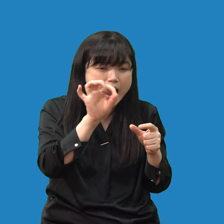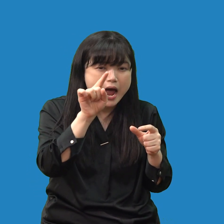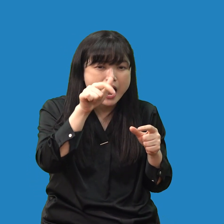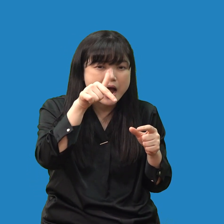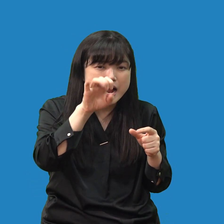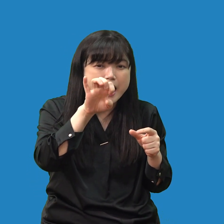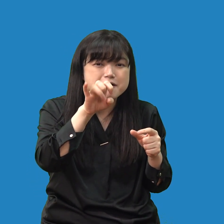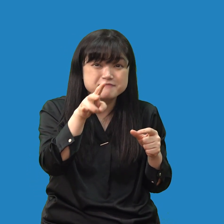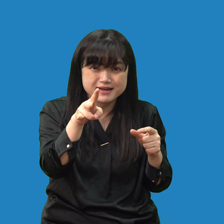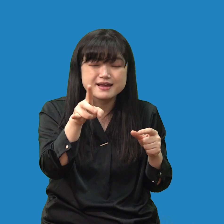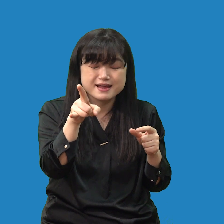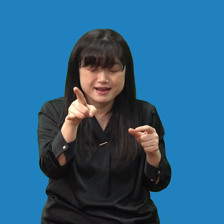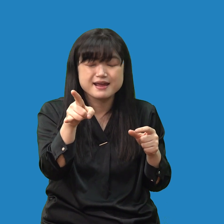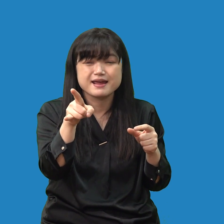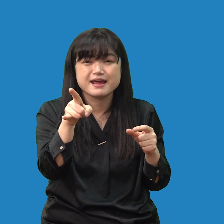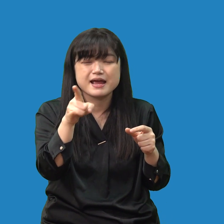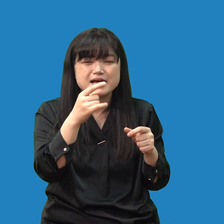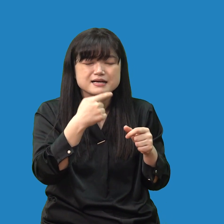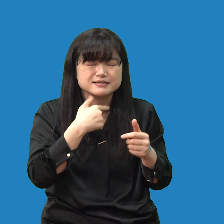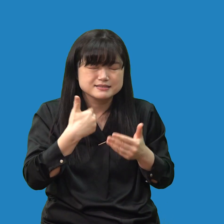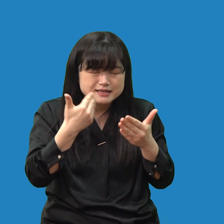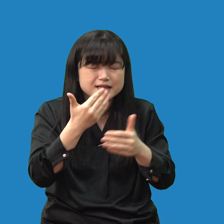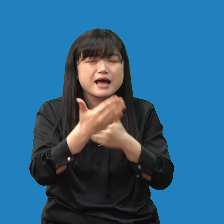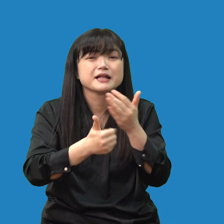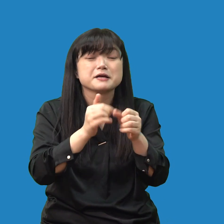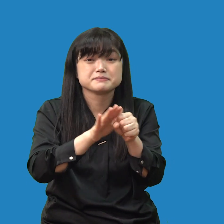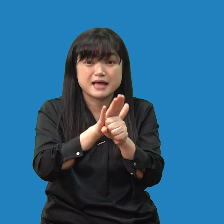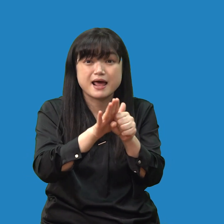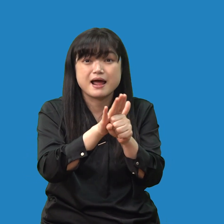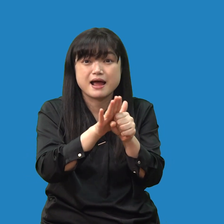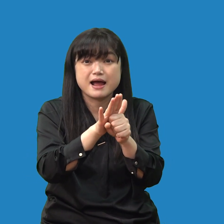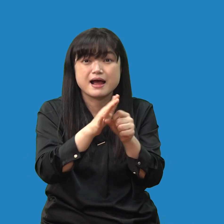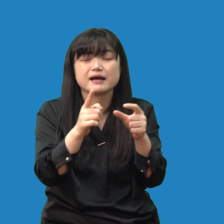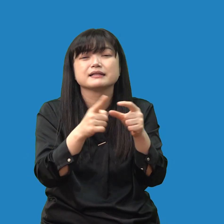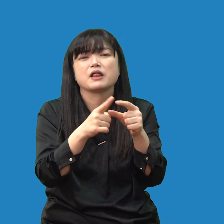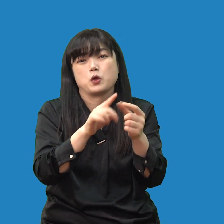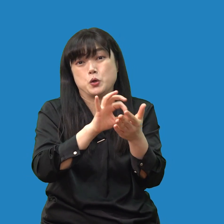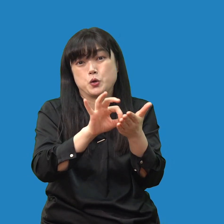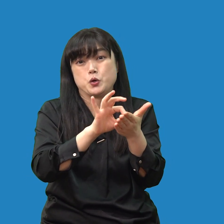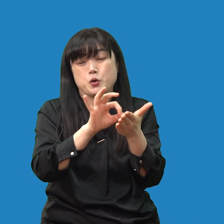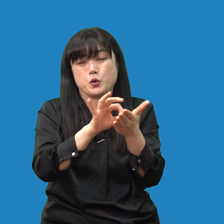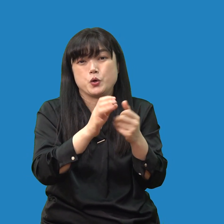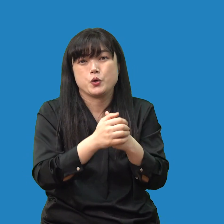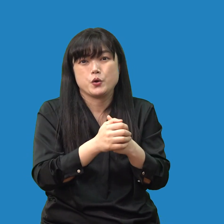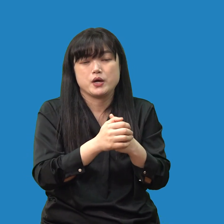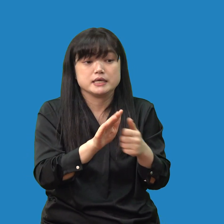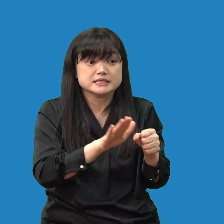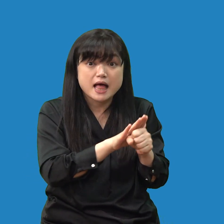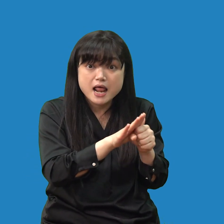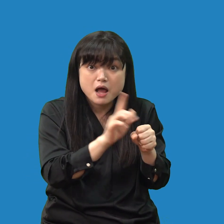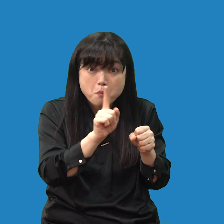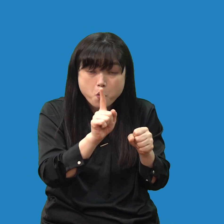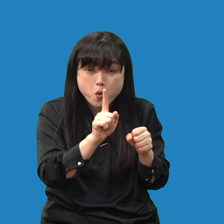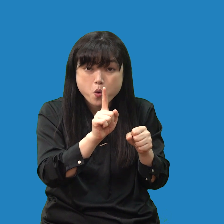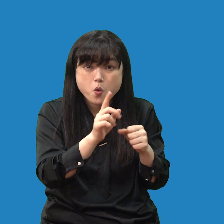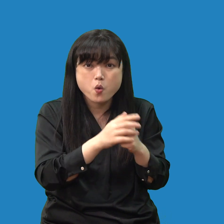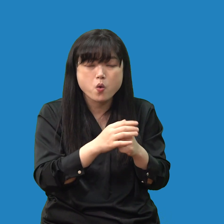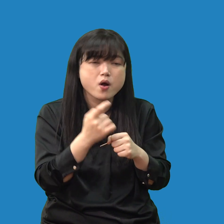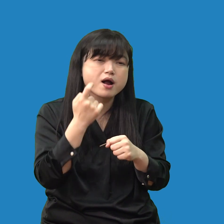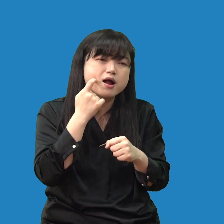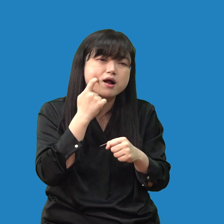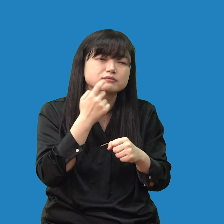아가페, 희생적인 하나님의 사랑을 언급할 때 쓰는 단어가 쓰이는데요. 사랑은